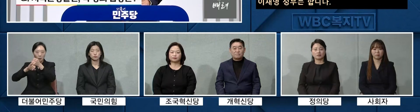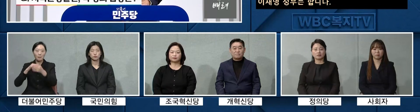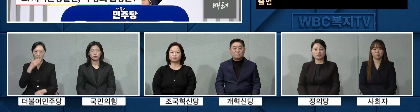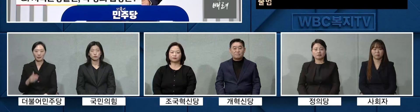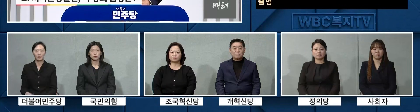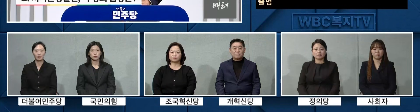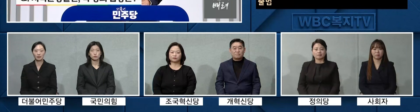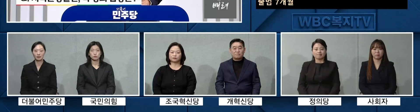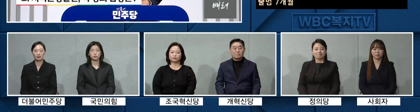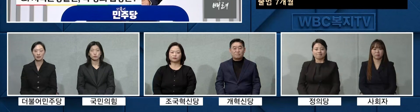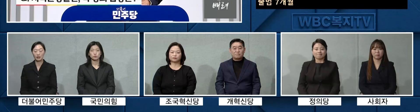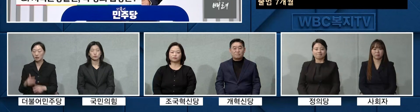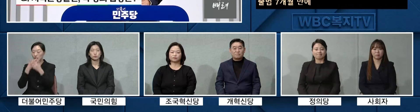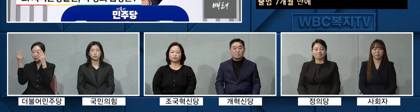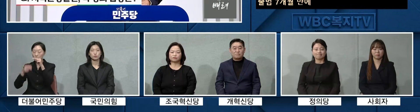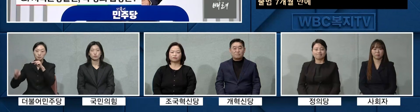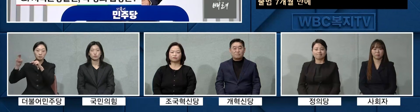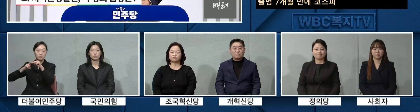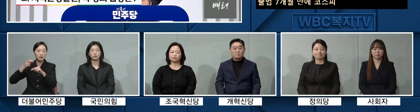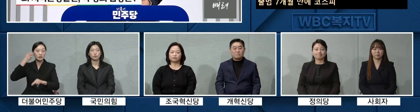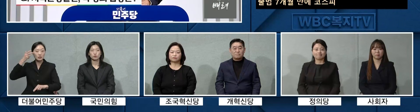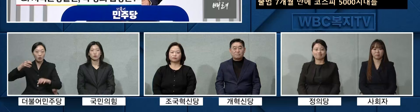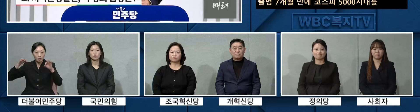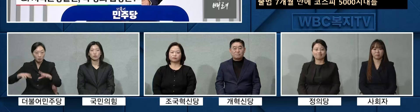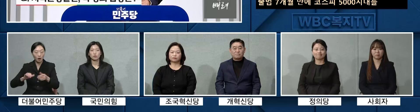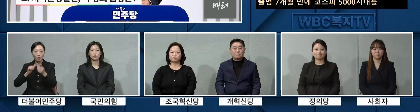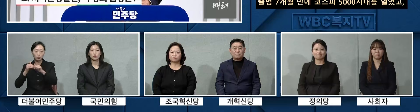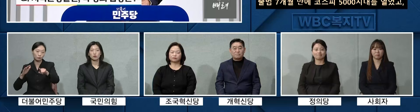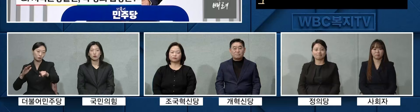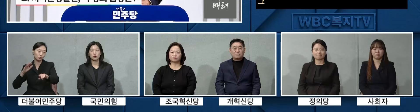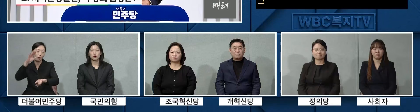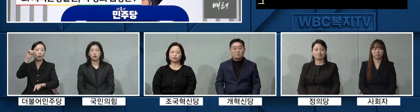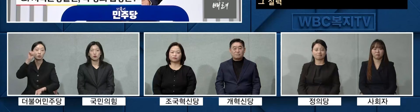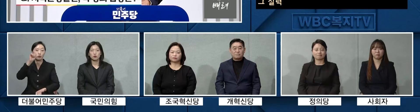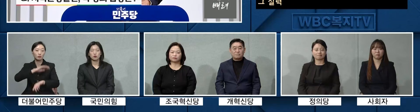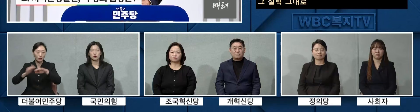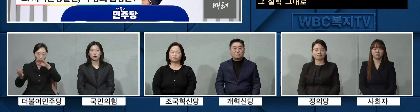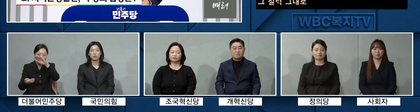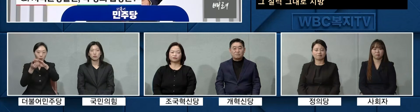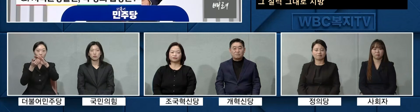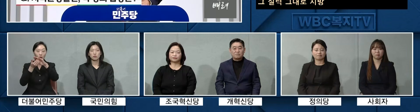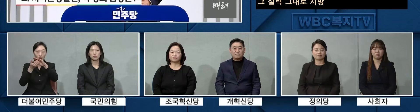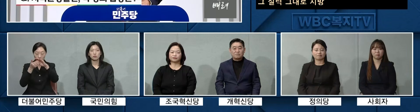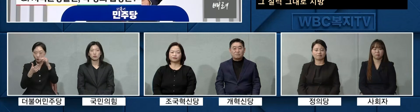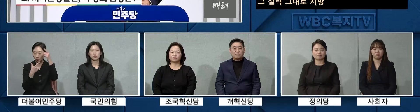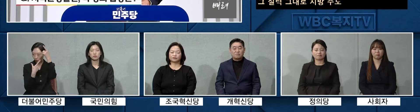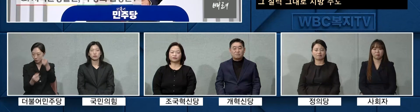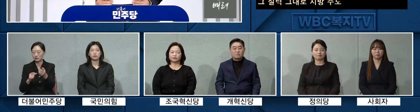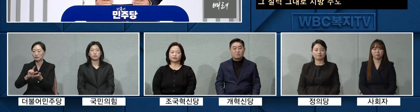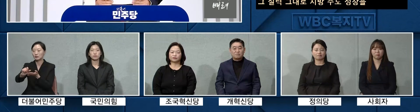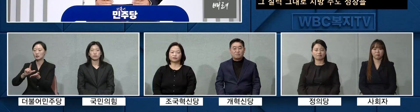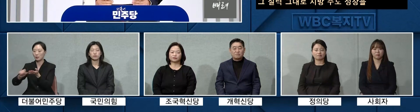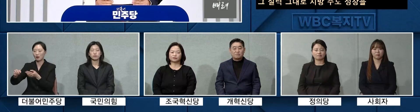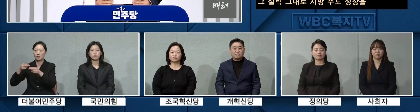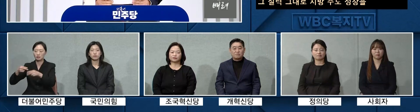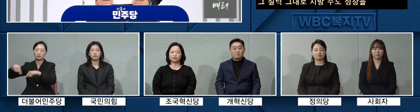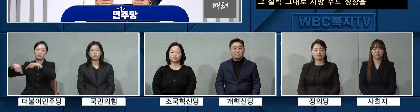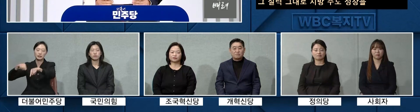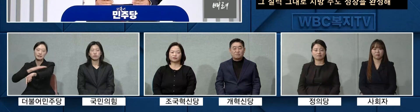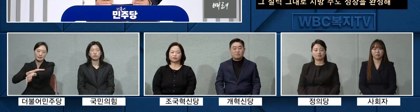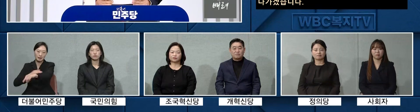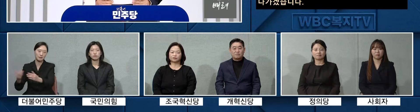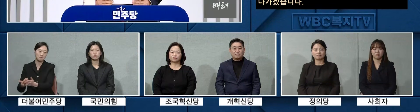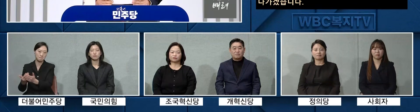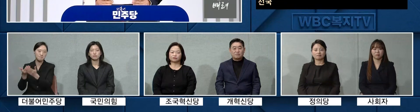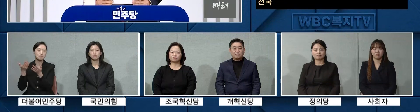호스피 5천 시대를 열었고 그 실력 그대로 지방주도 성장을 완성해 나가겠습니다. 전국 어디서나 다 잘 살